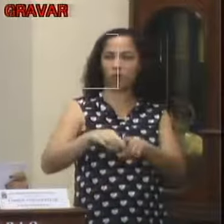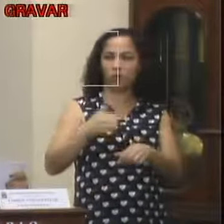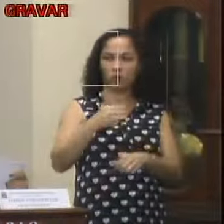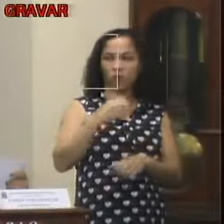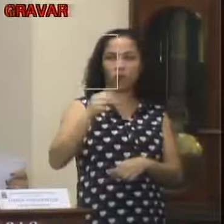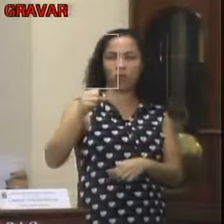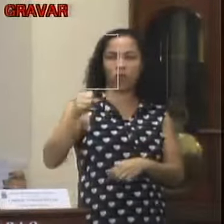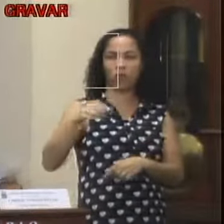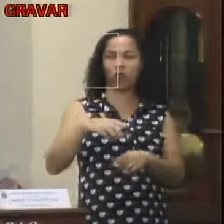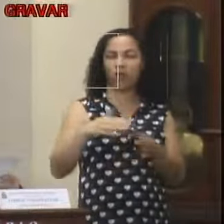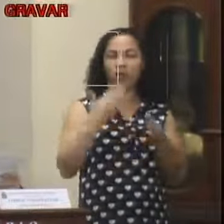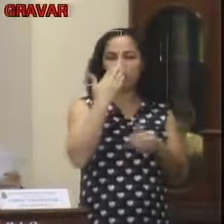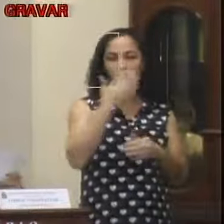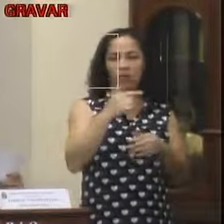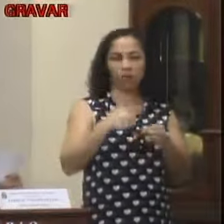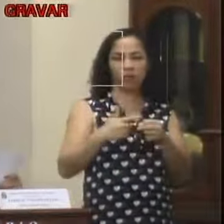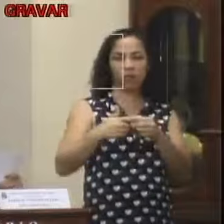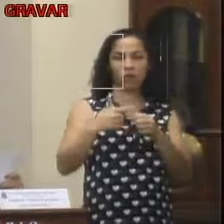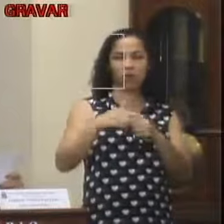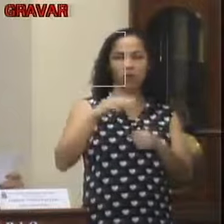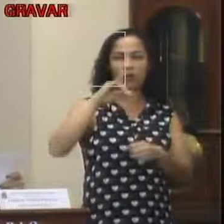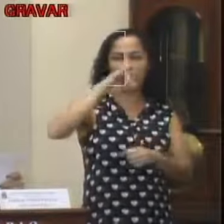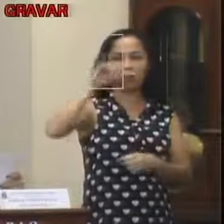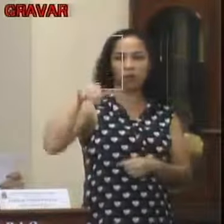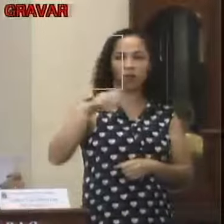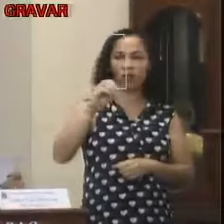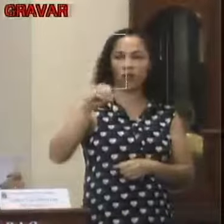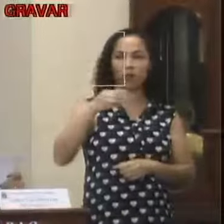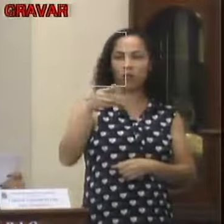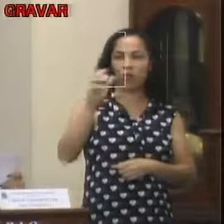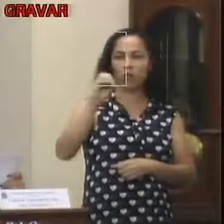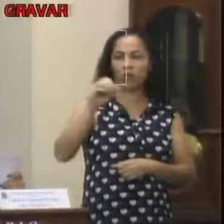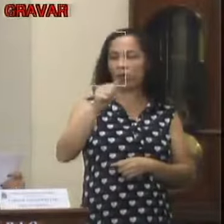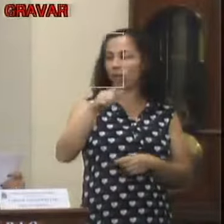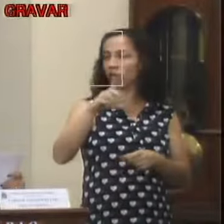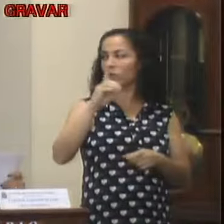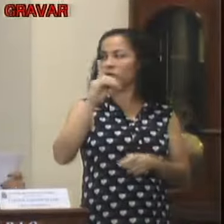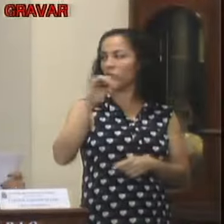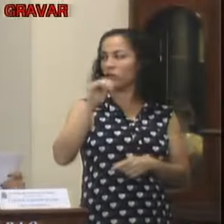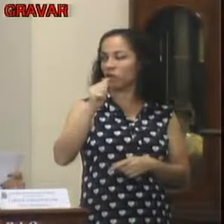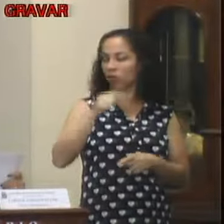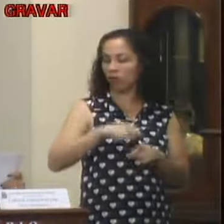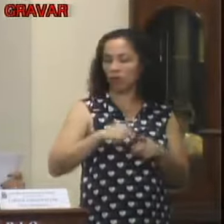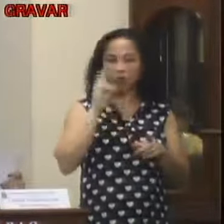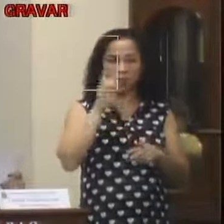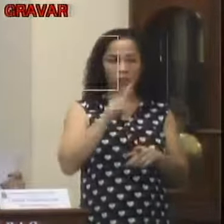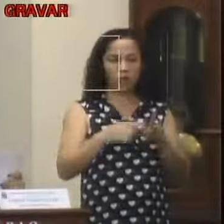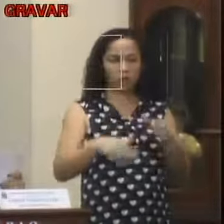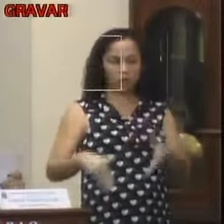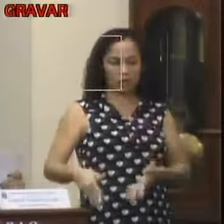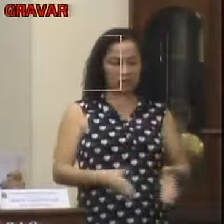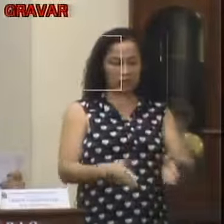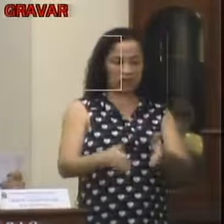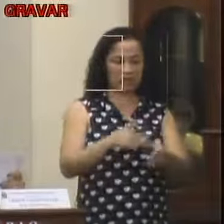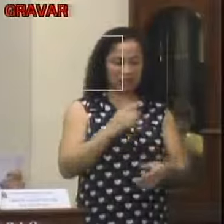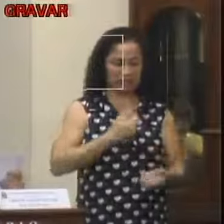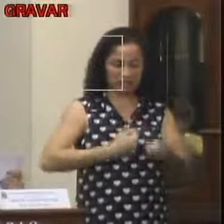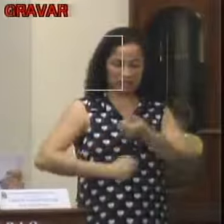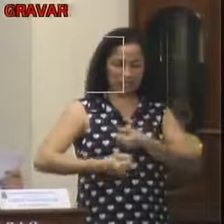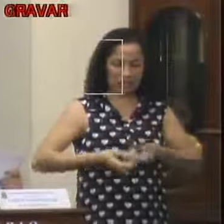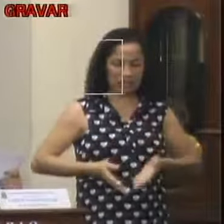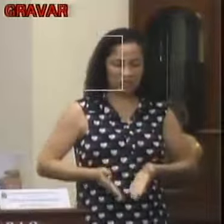no bairro João Dias. Justificativa. Fotos em anexo demonstra a situação do esgoto correndo a céu aberto. O esgoto